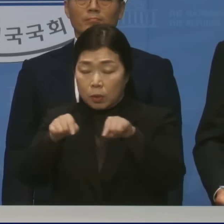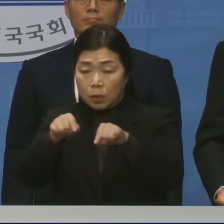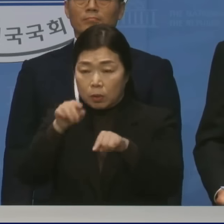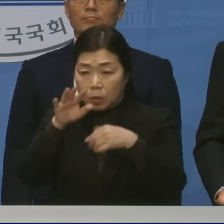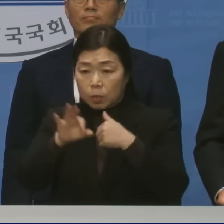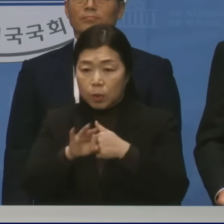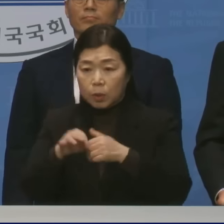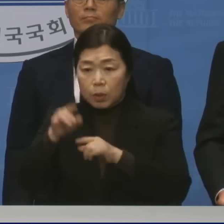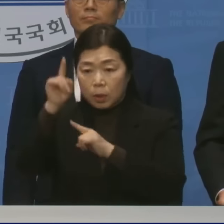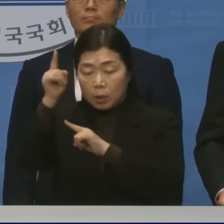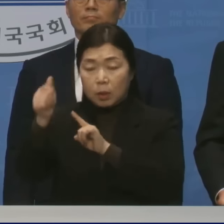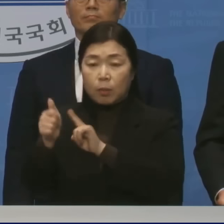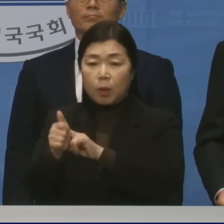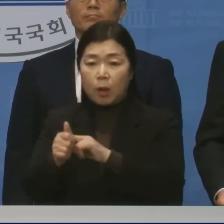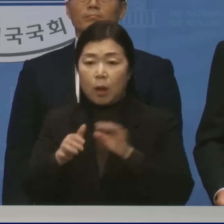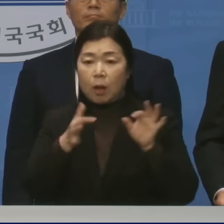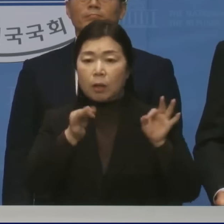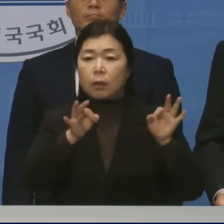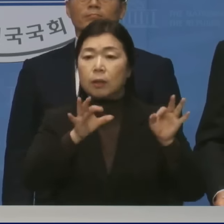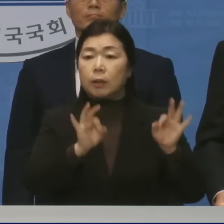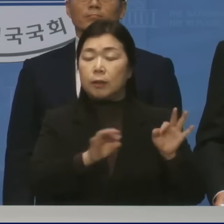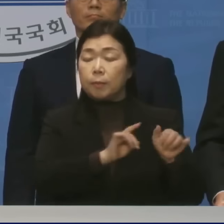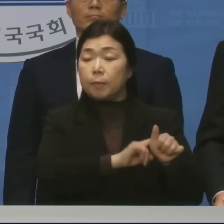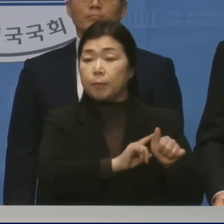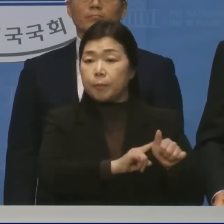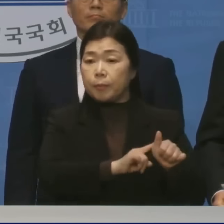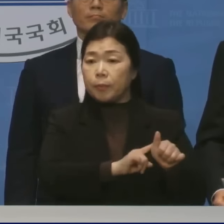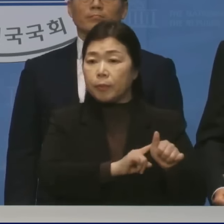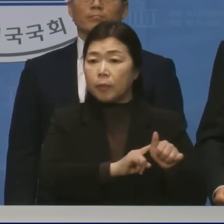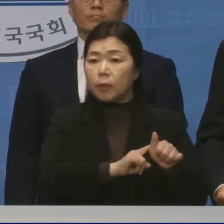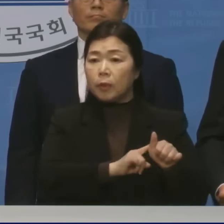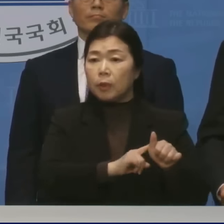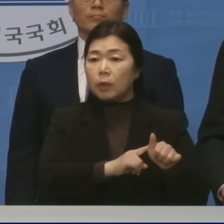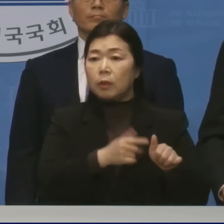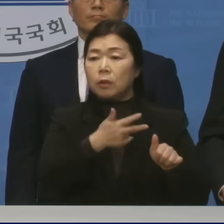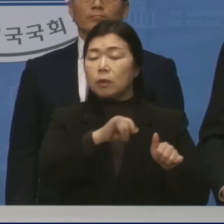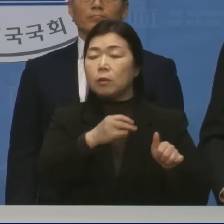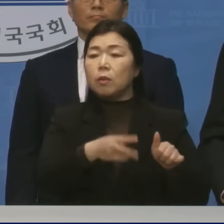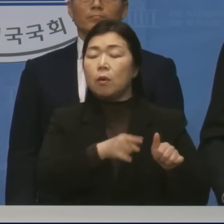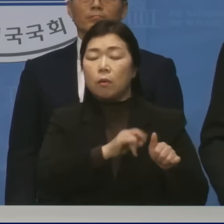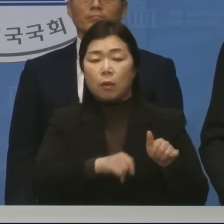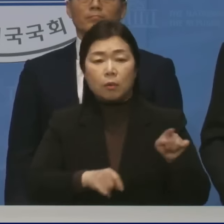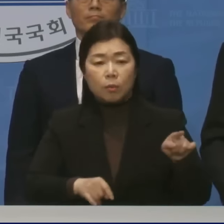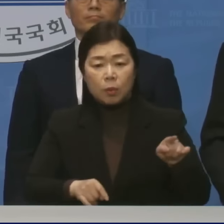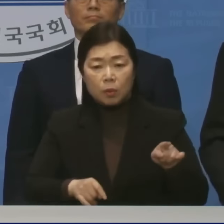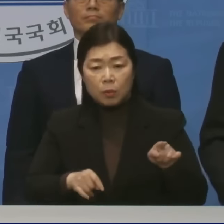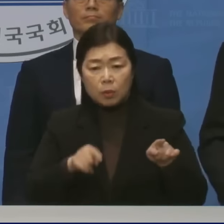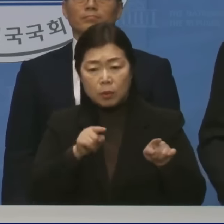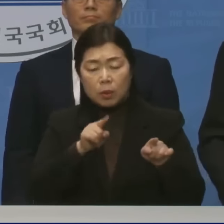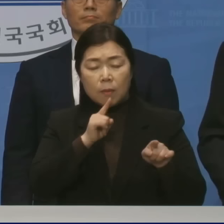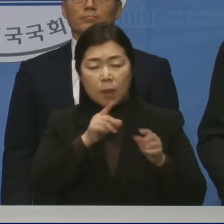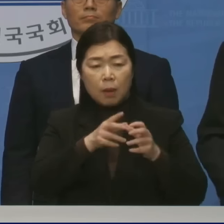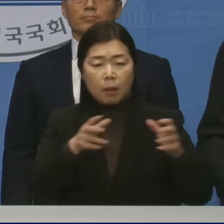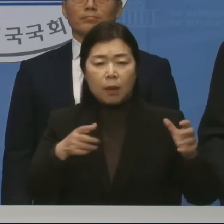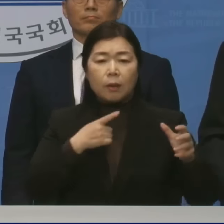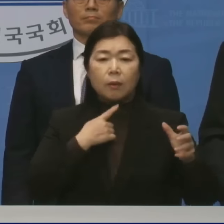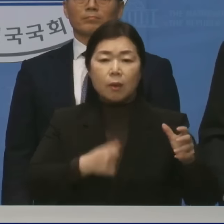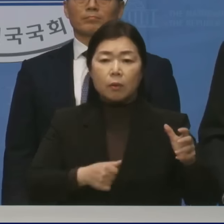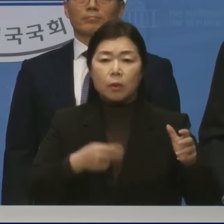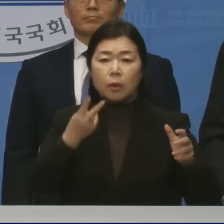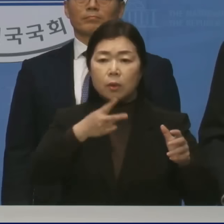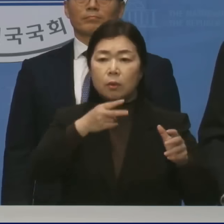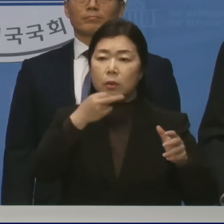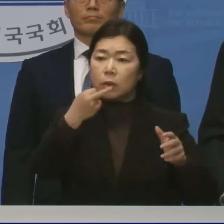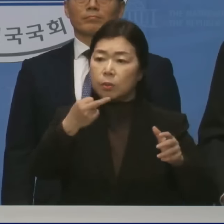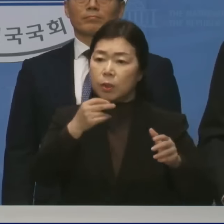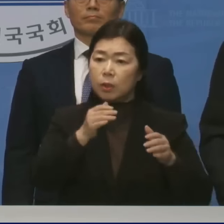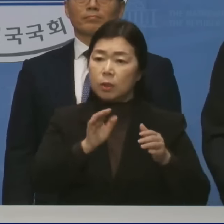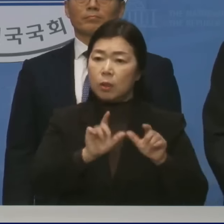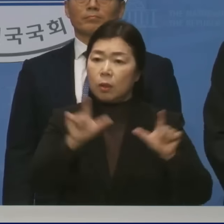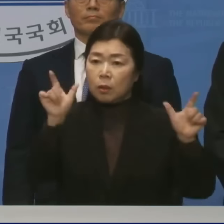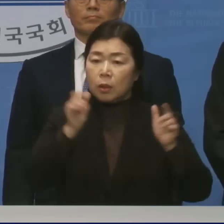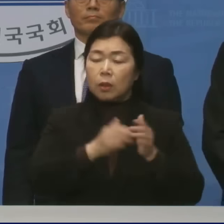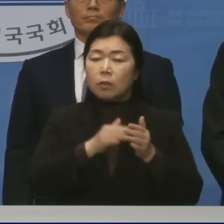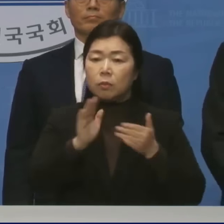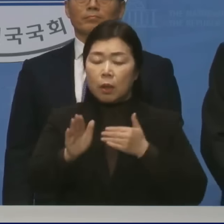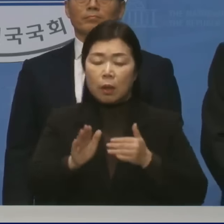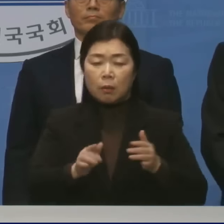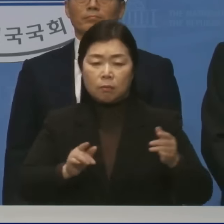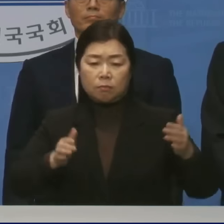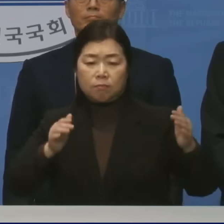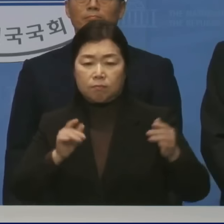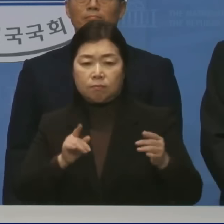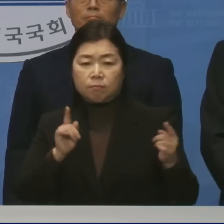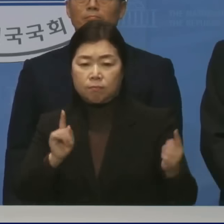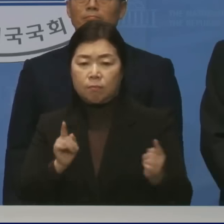대표가 김인섭, 김진성과는 서현지구 논란이 있던 2012년 이후 거리를